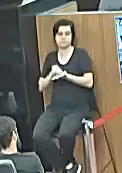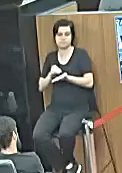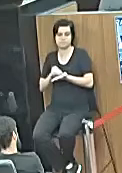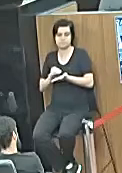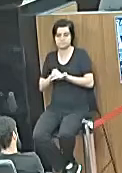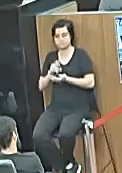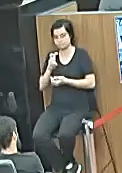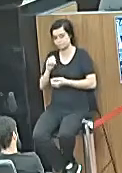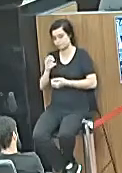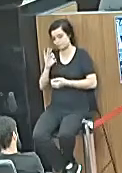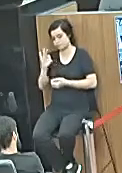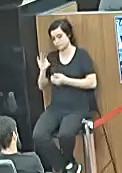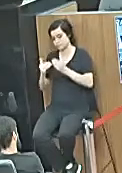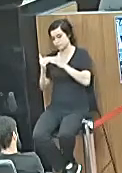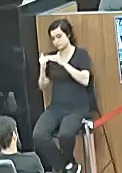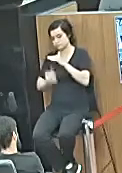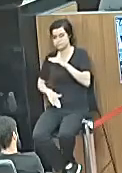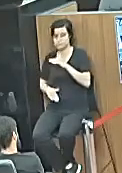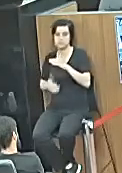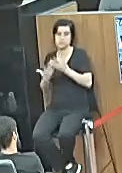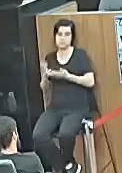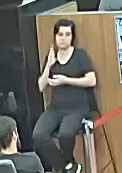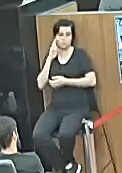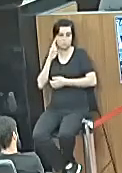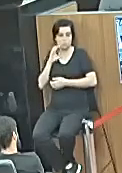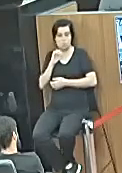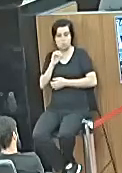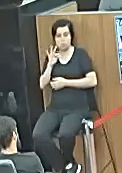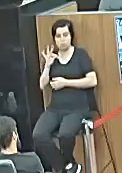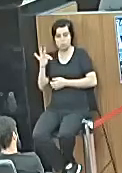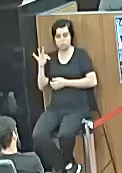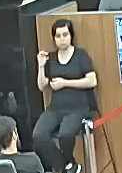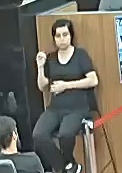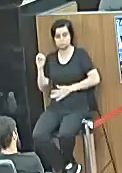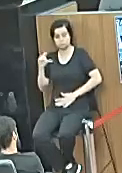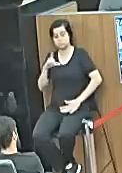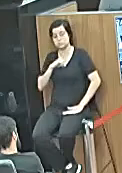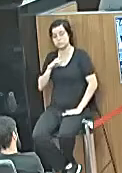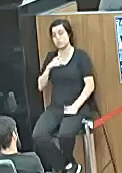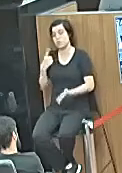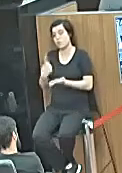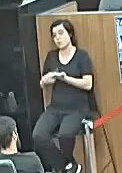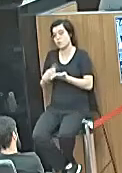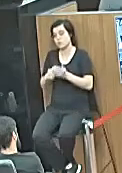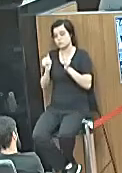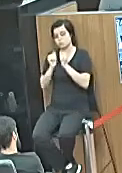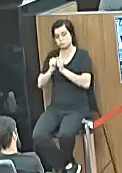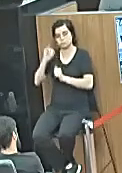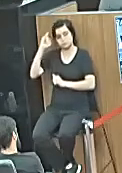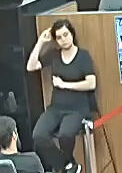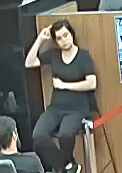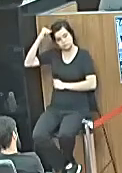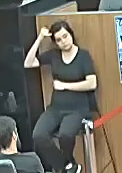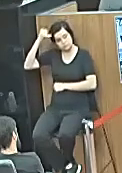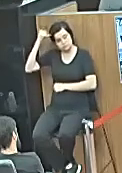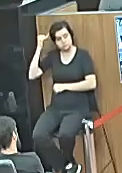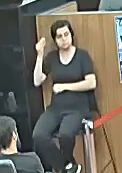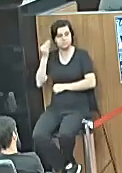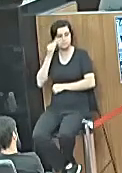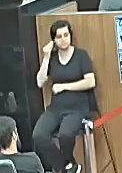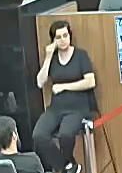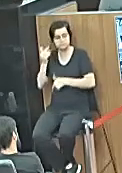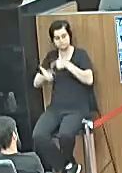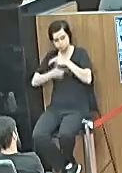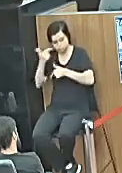de 50 por cento que é o que o doutor aldo está está firmando um compromisso com o doutor jean de de tentar